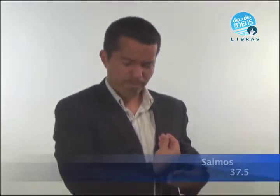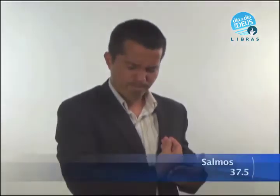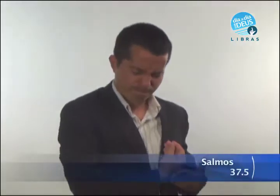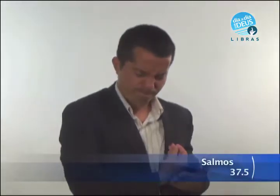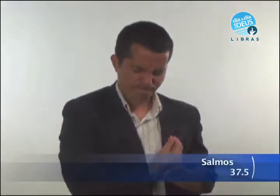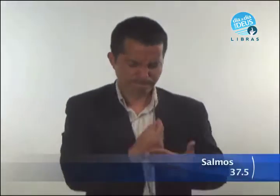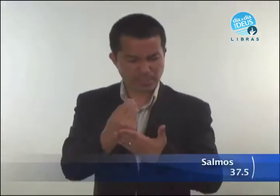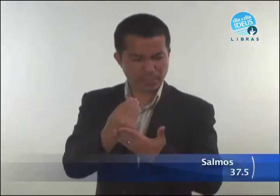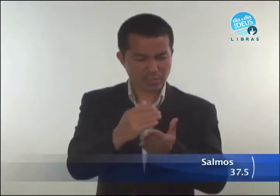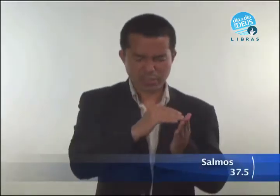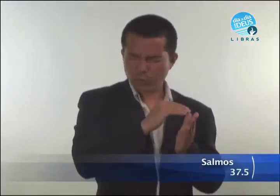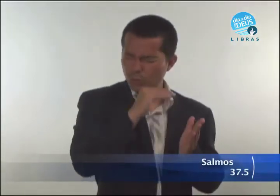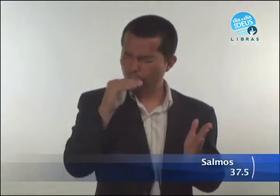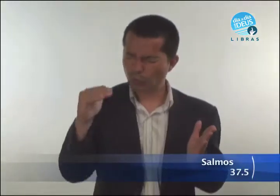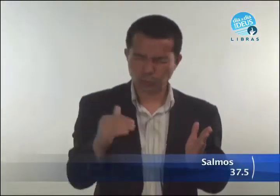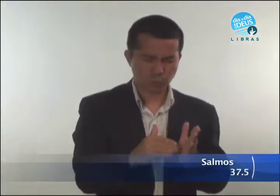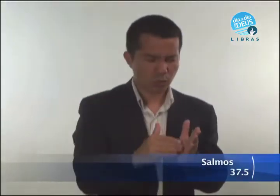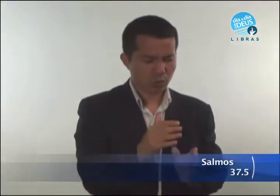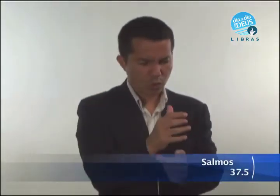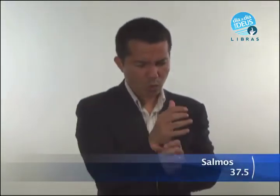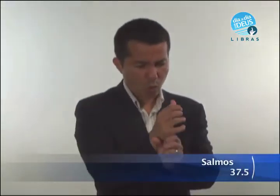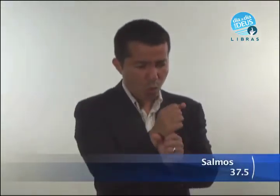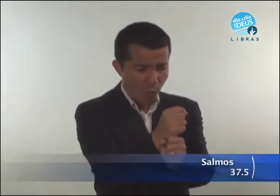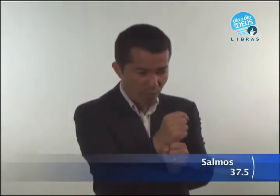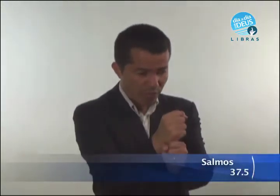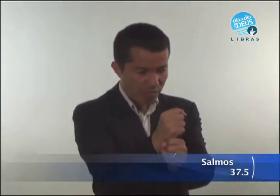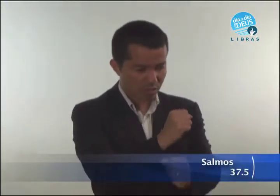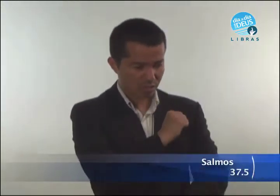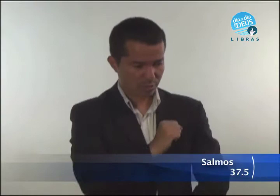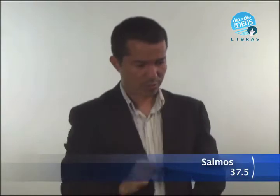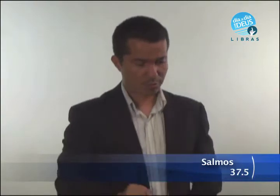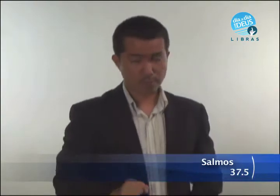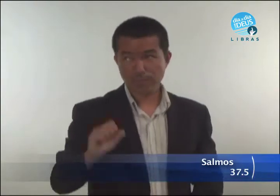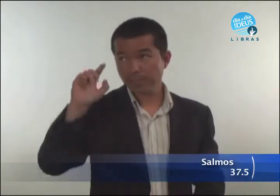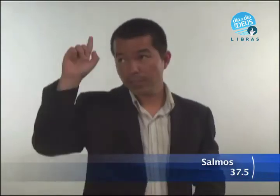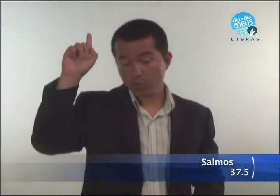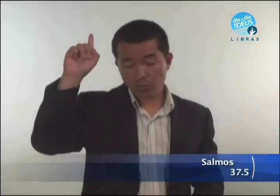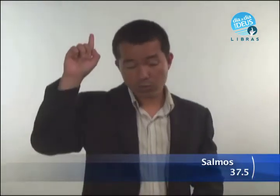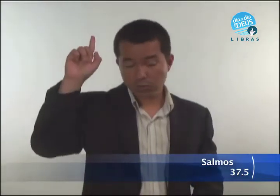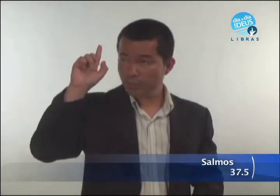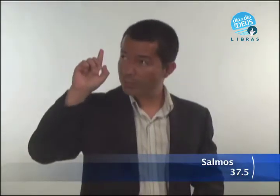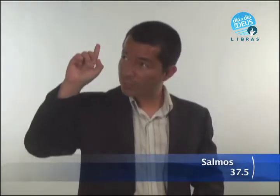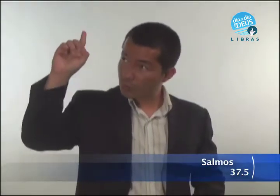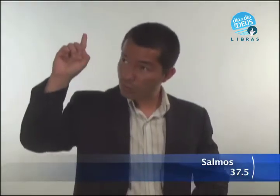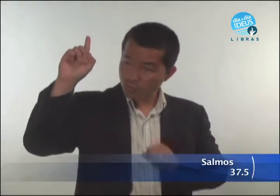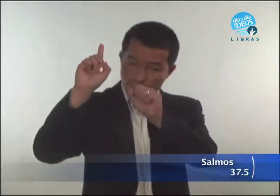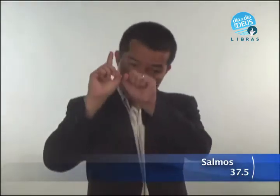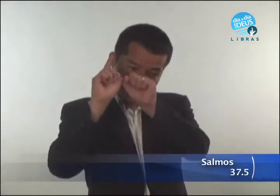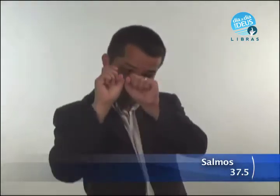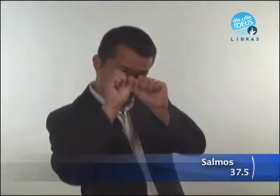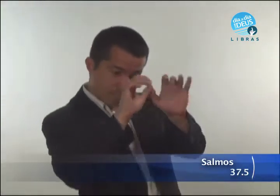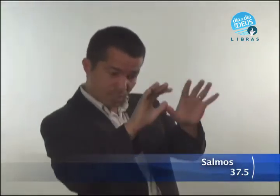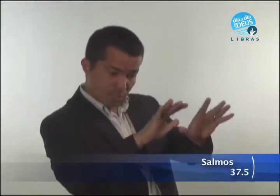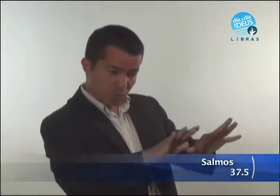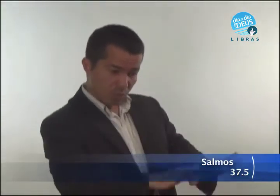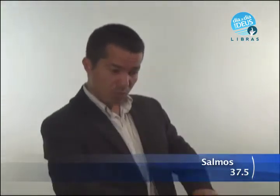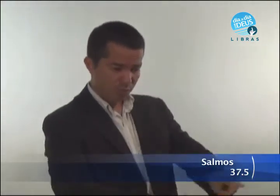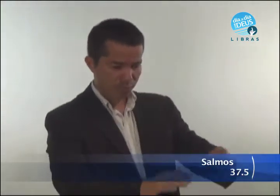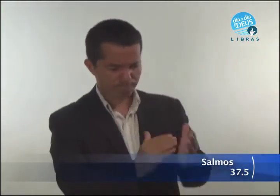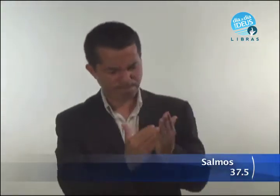Entrega o teu caminho ao Senhor, confia nele, e o quê? E o mais Ele